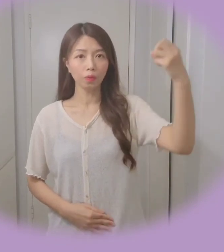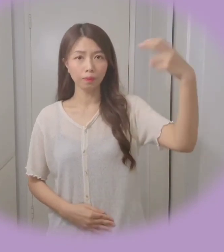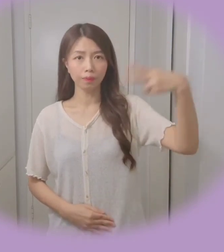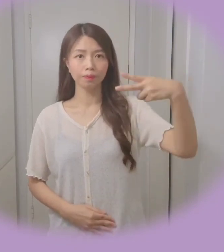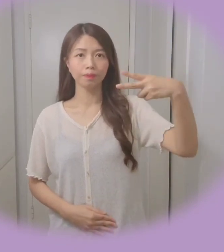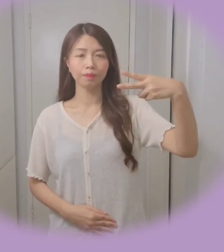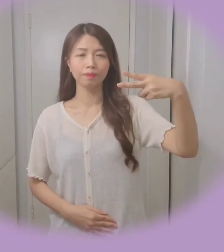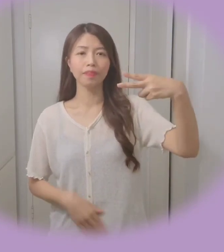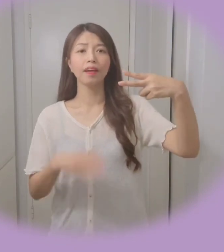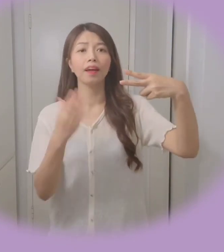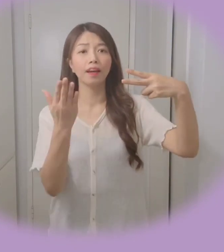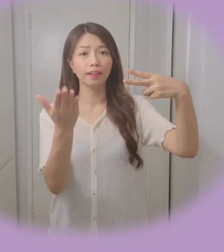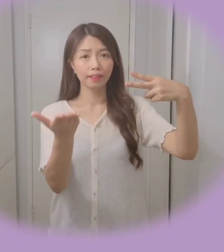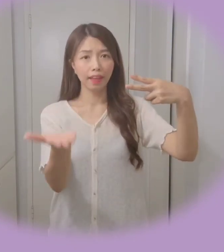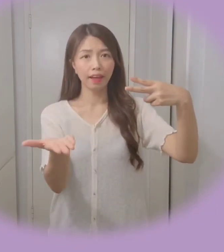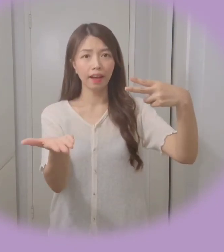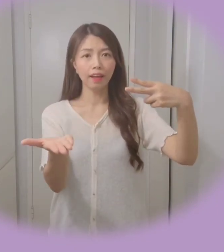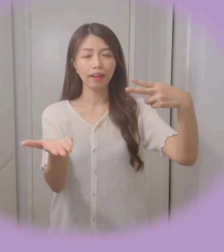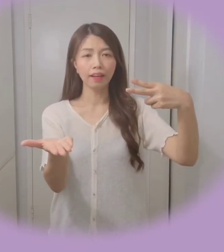있나봐. 또